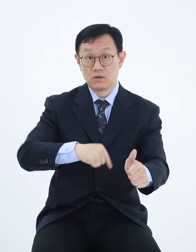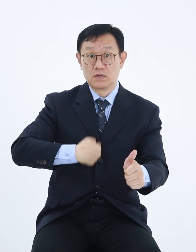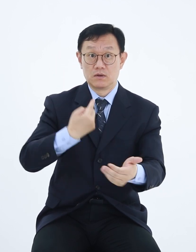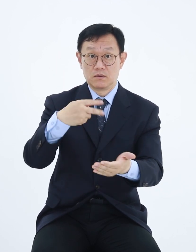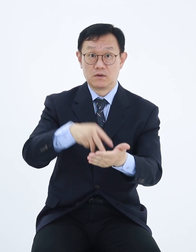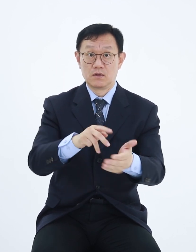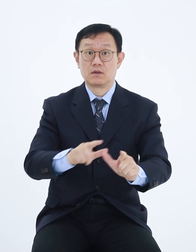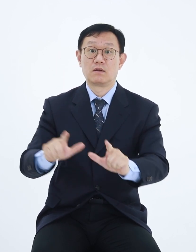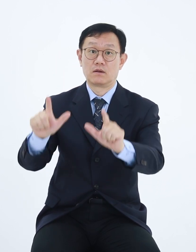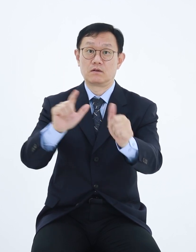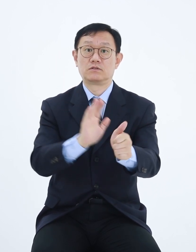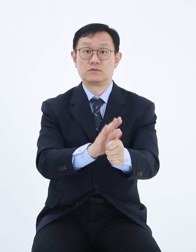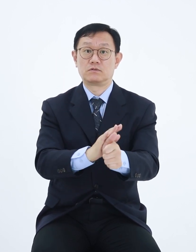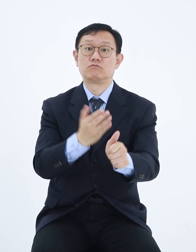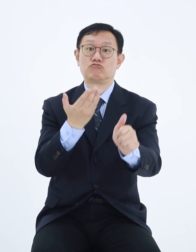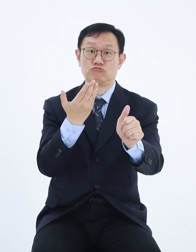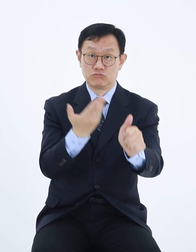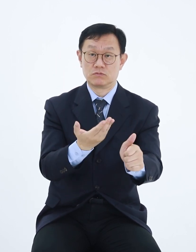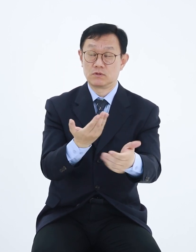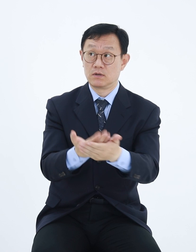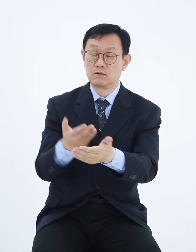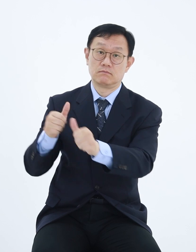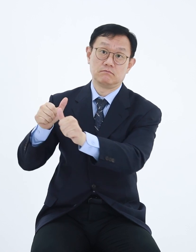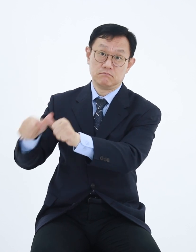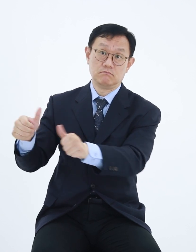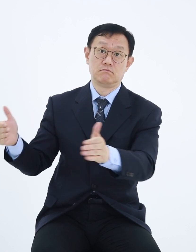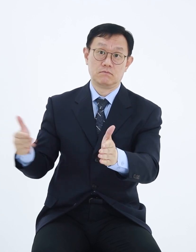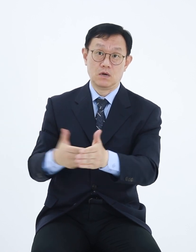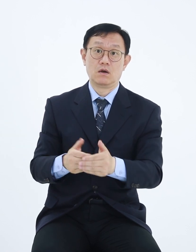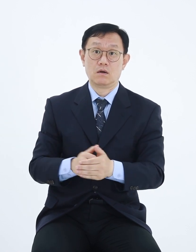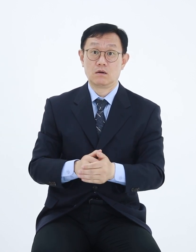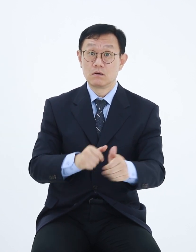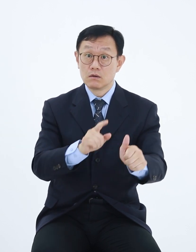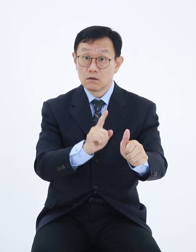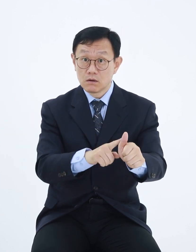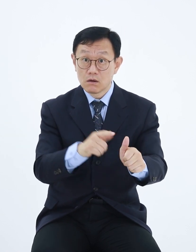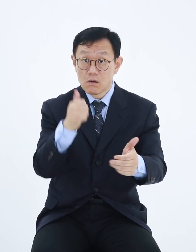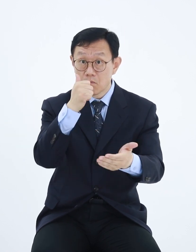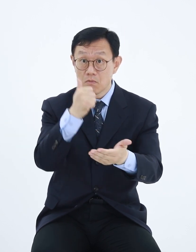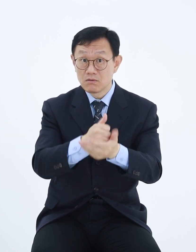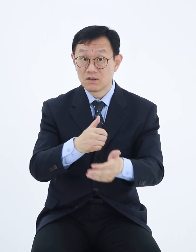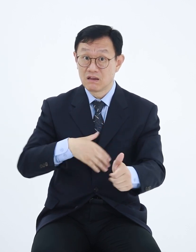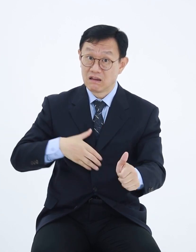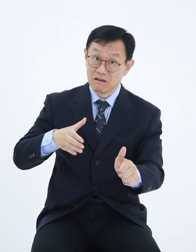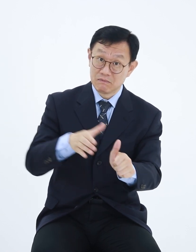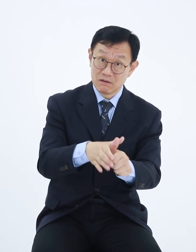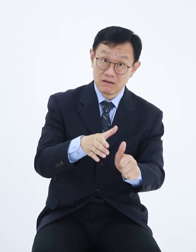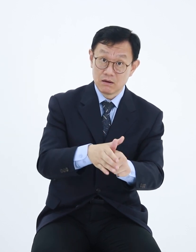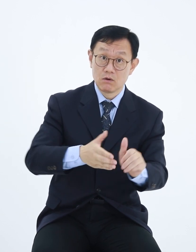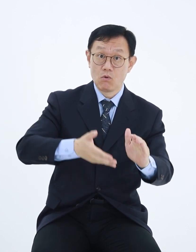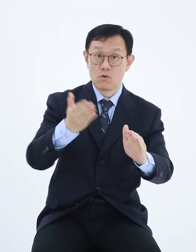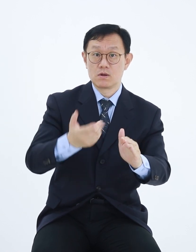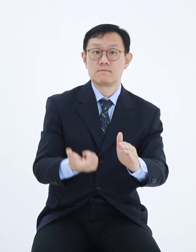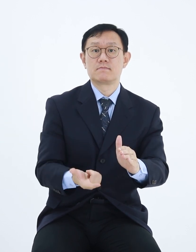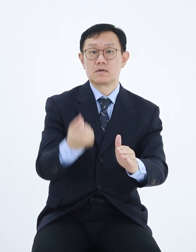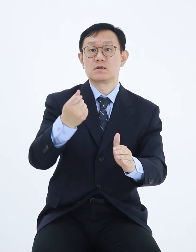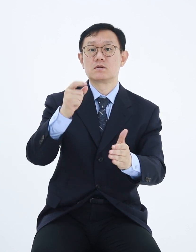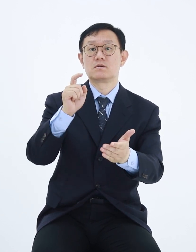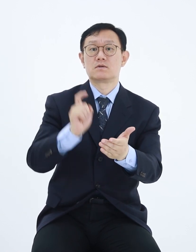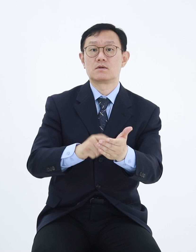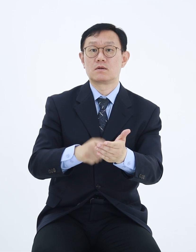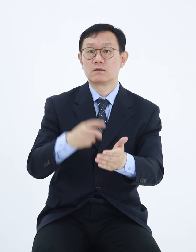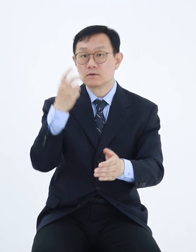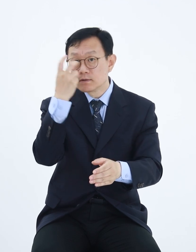자립적으로 생활할 수 있게 지원하도록 권고했습니다. 또 Y군이 당한 범죄에 대해 공정하고 신속하며